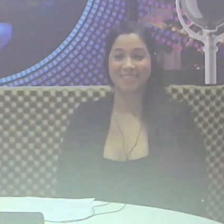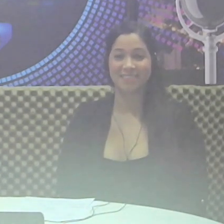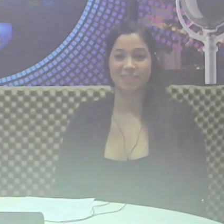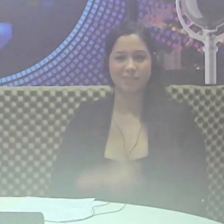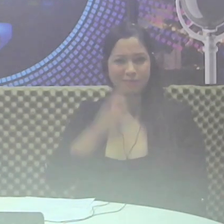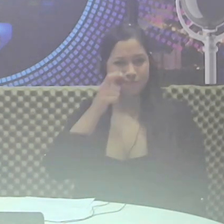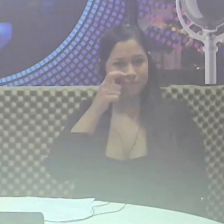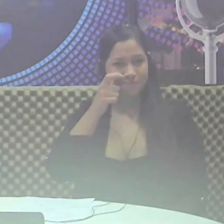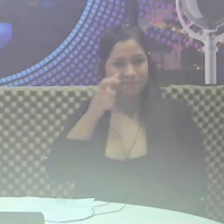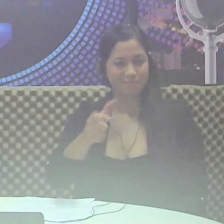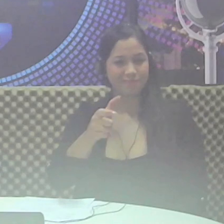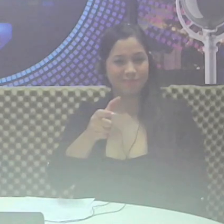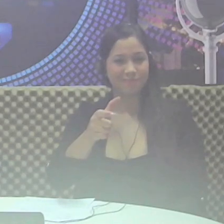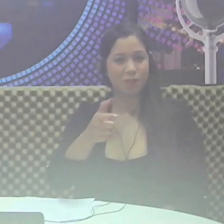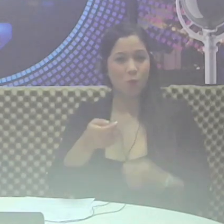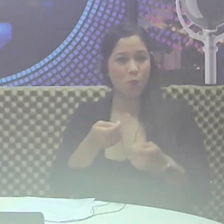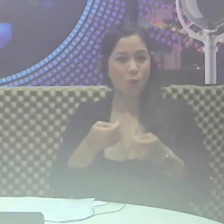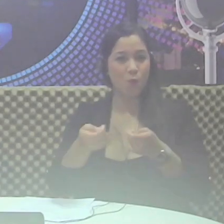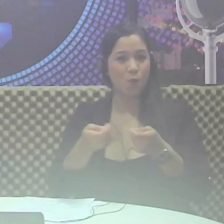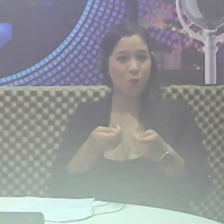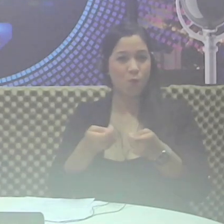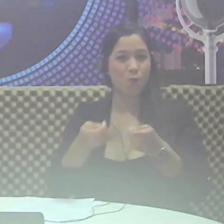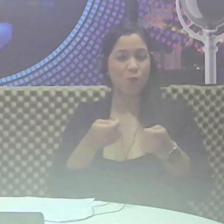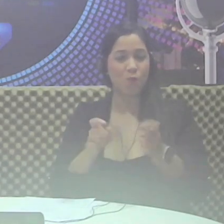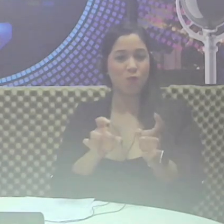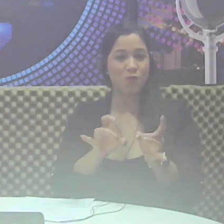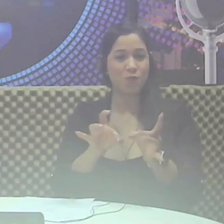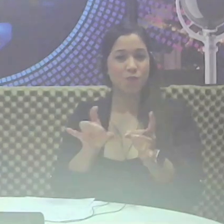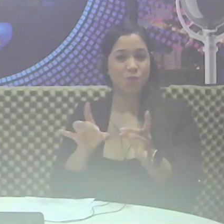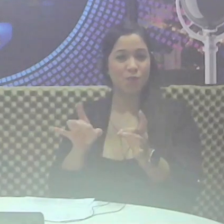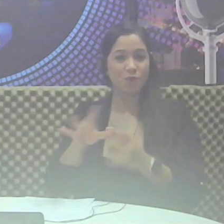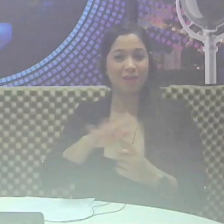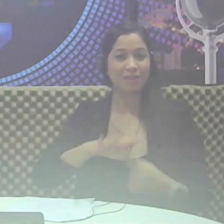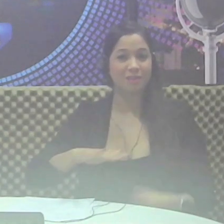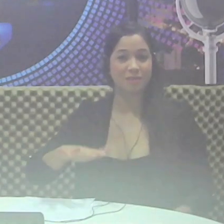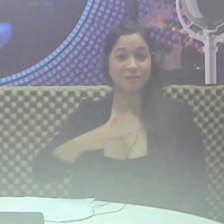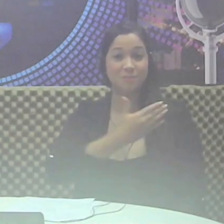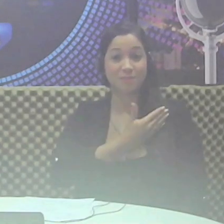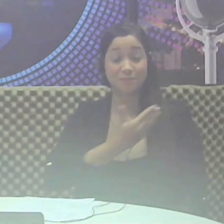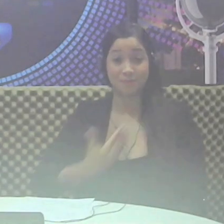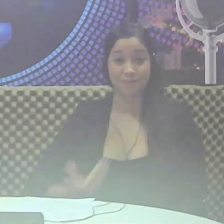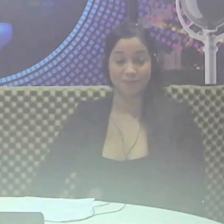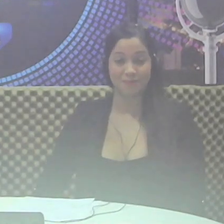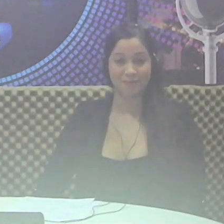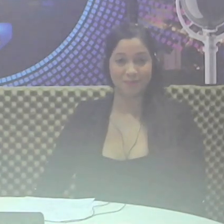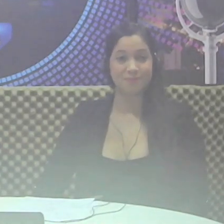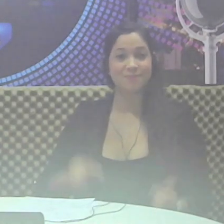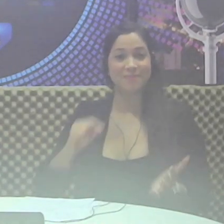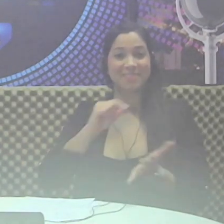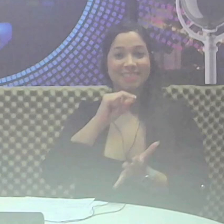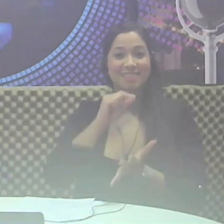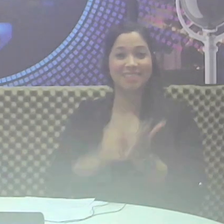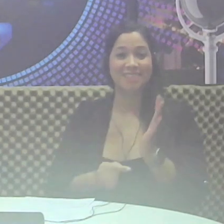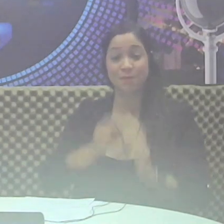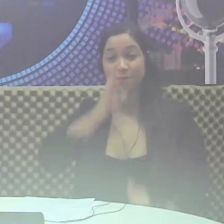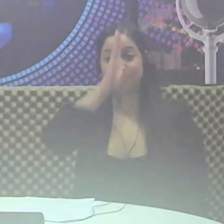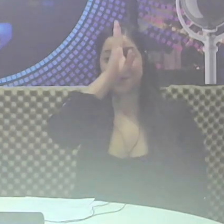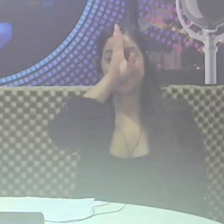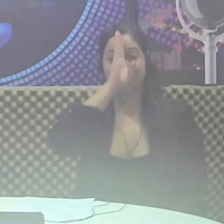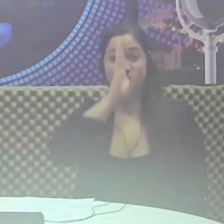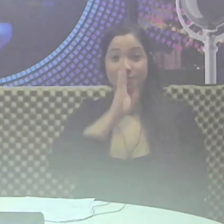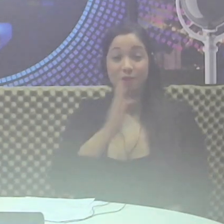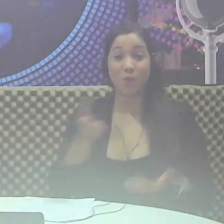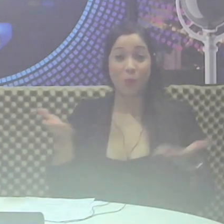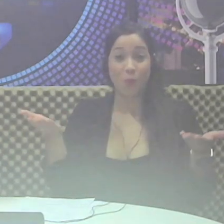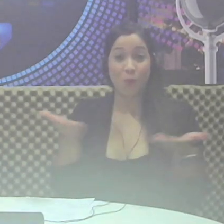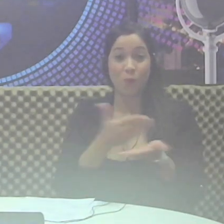Interessados em exercer o comércio e prestação de serviços em áreas públicas podem se inscrever gratuitamente a partir de